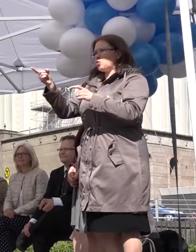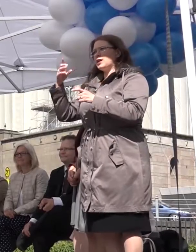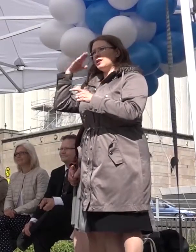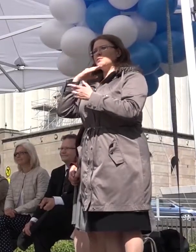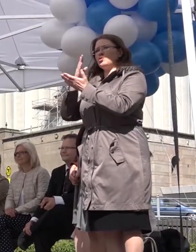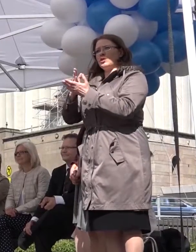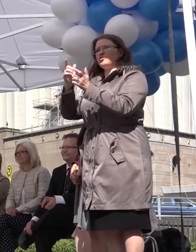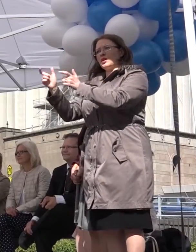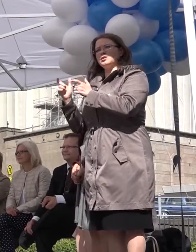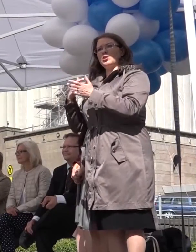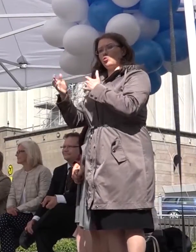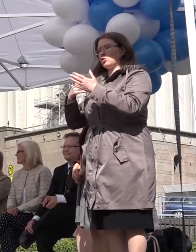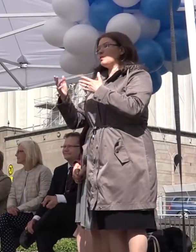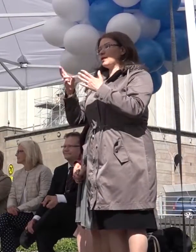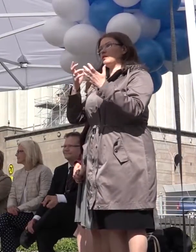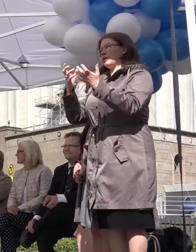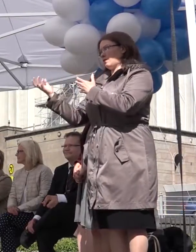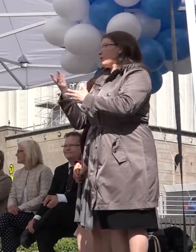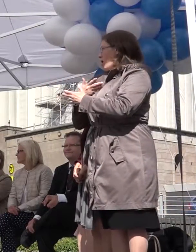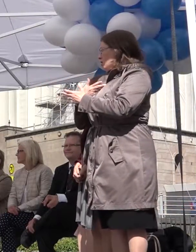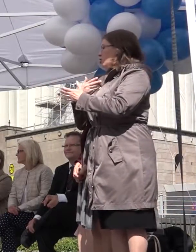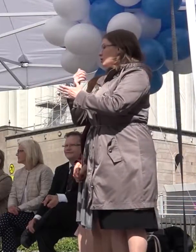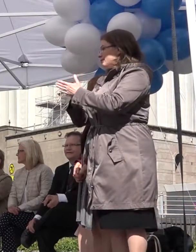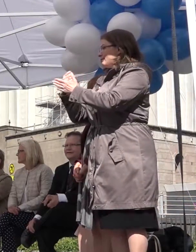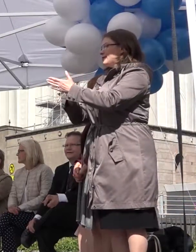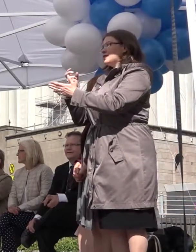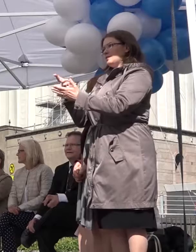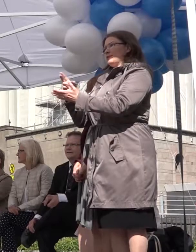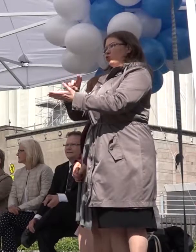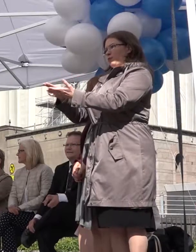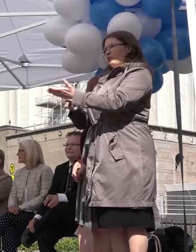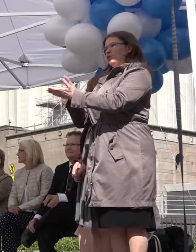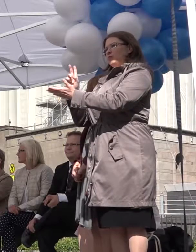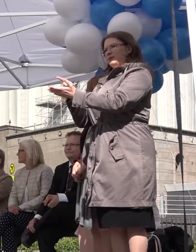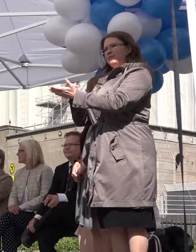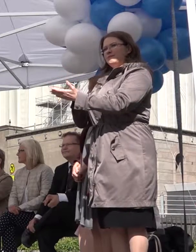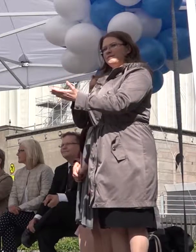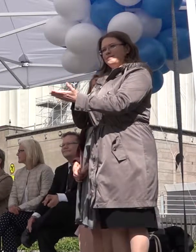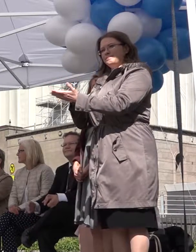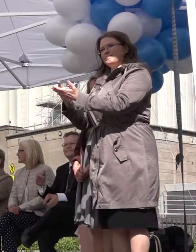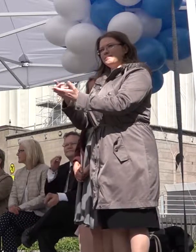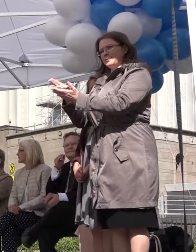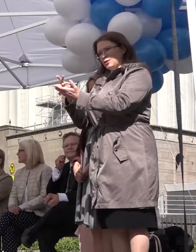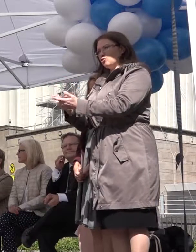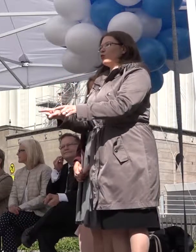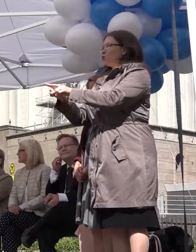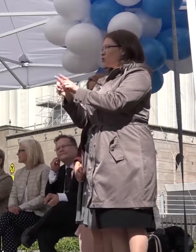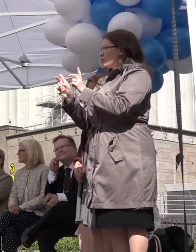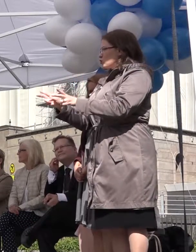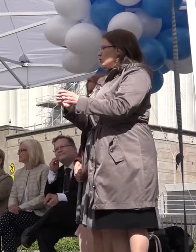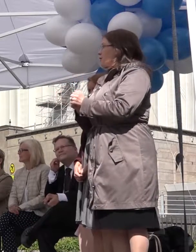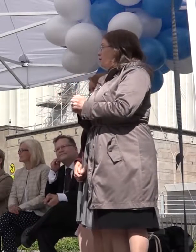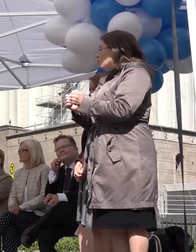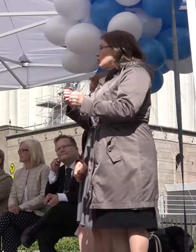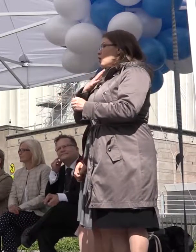uskoisin, vielä aika paljonkin, että se sopimus sitten ihan kaikilta osilta toteutuu. Mutta onneksi meillä